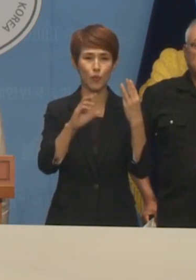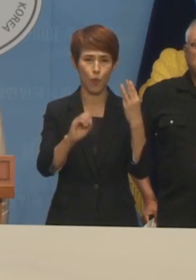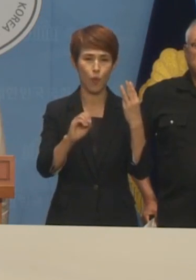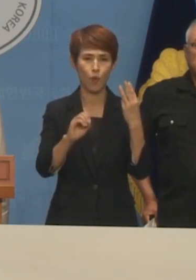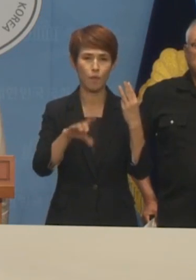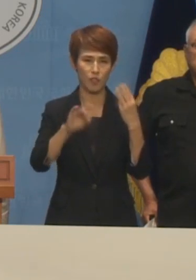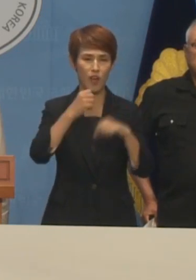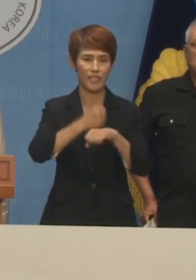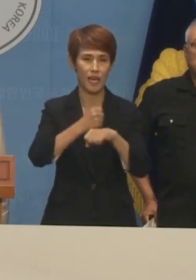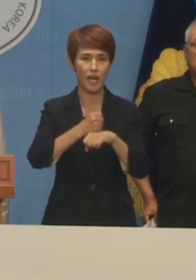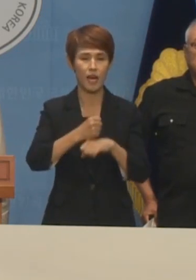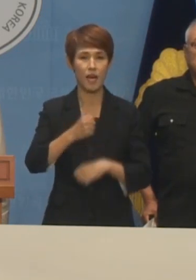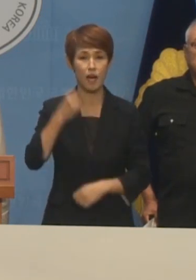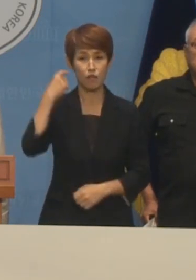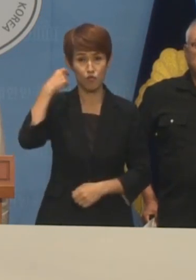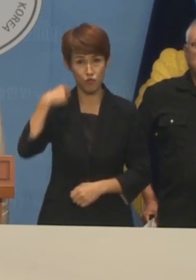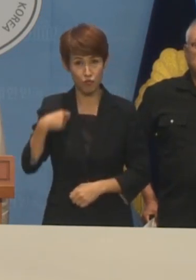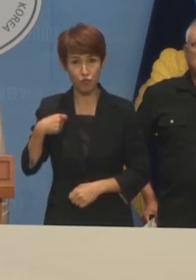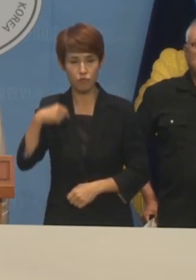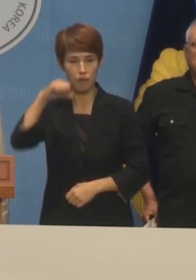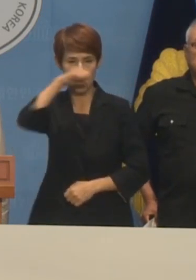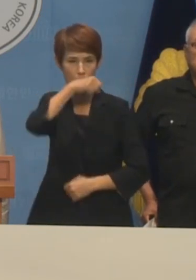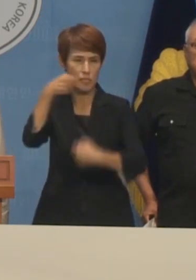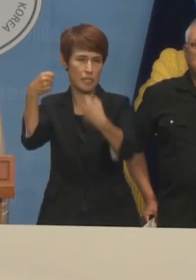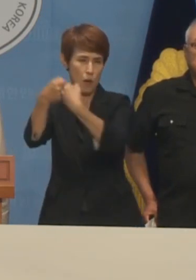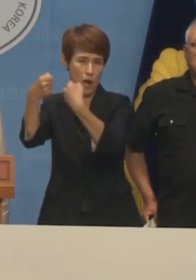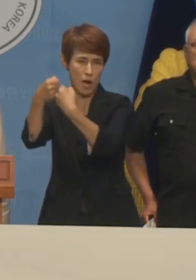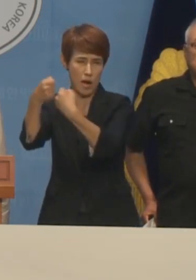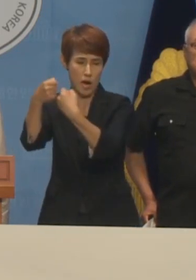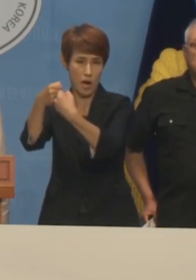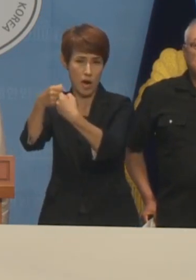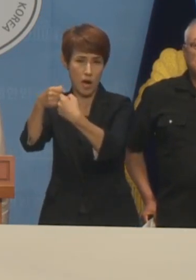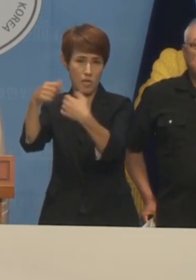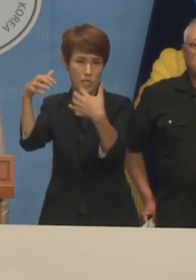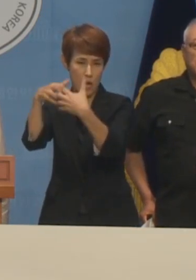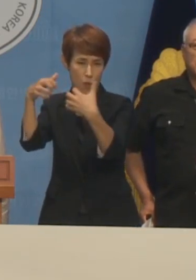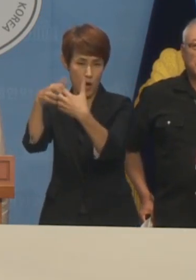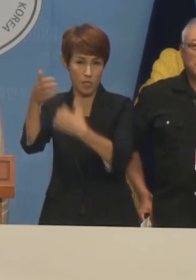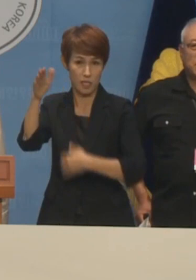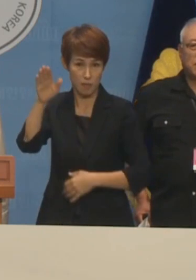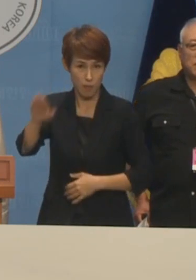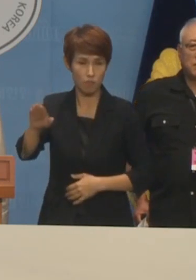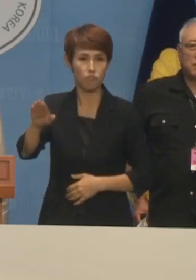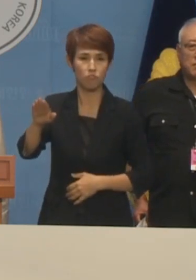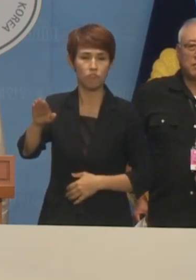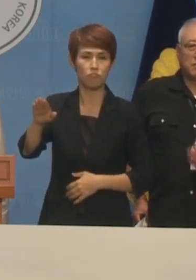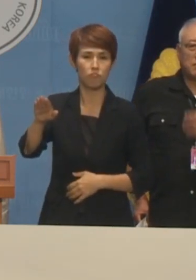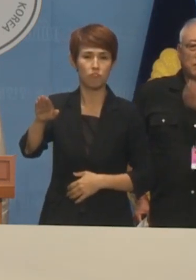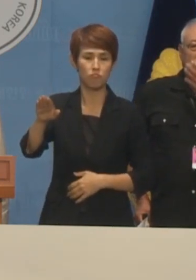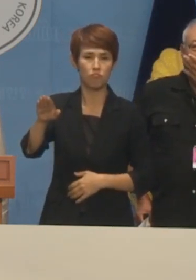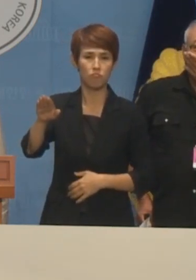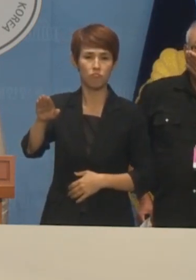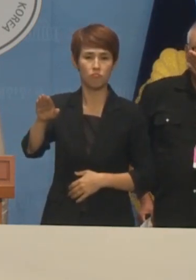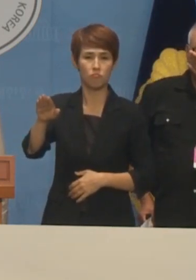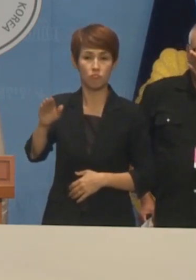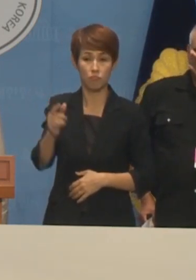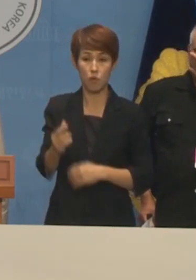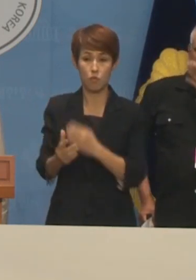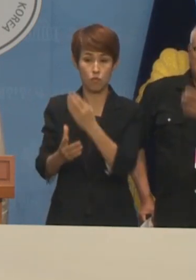왜 중국은 대만과 싸우면서도 일찍이 통행통신 통상을